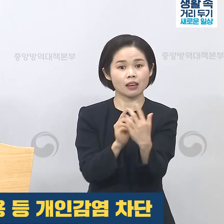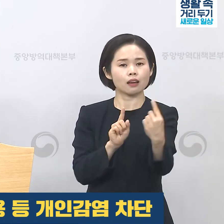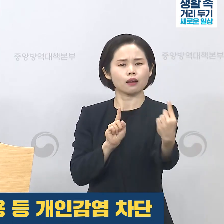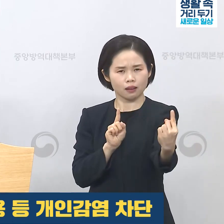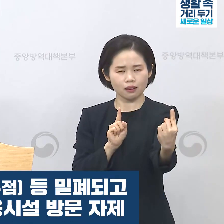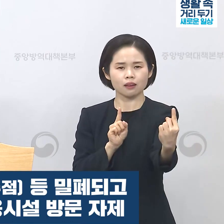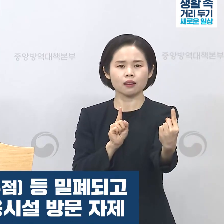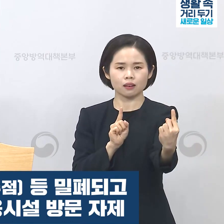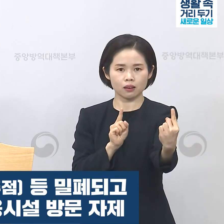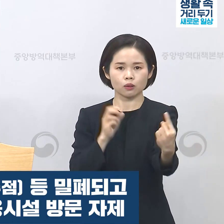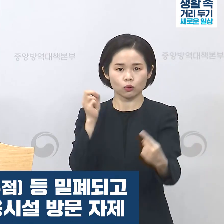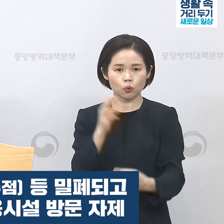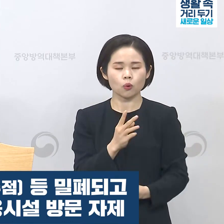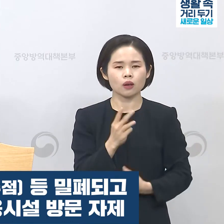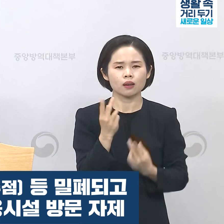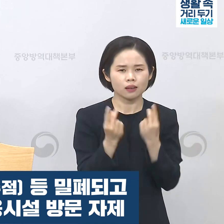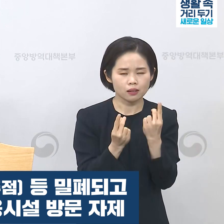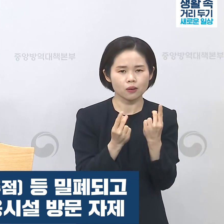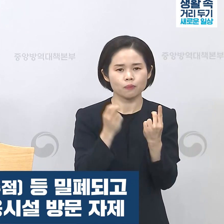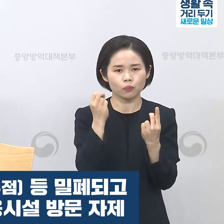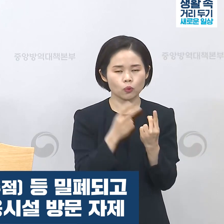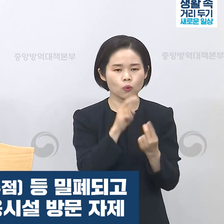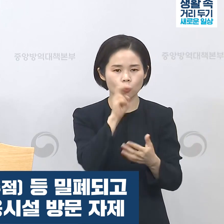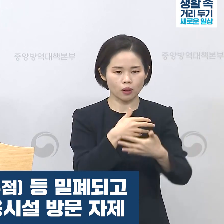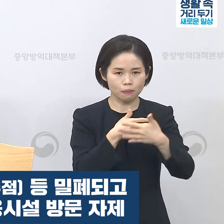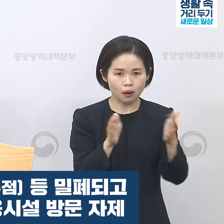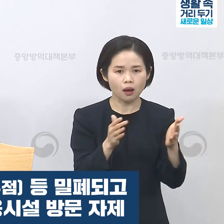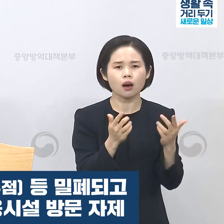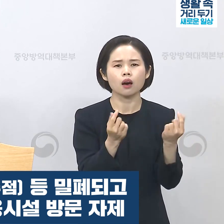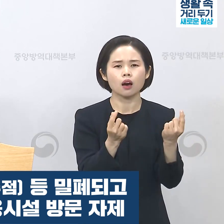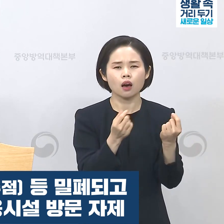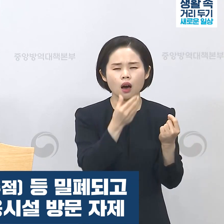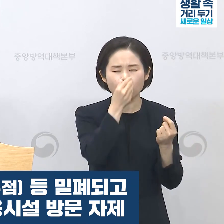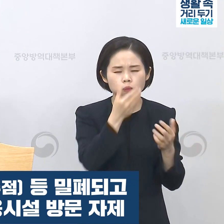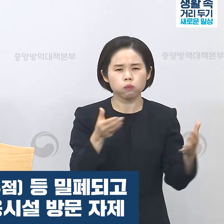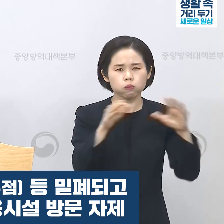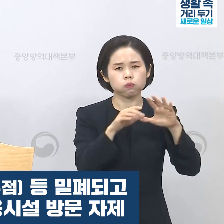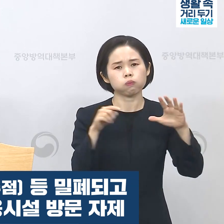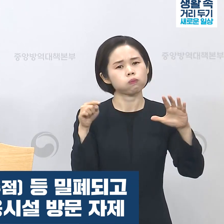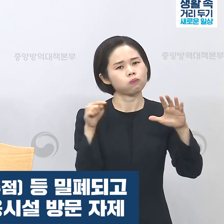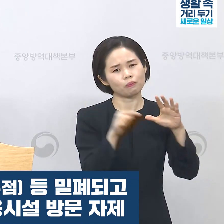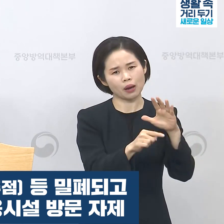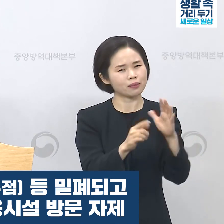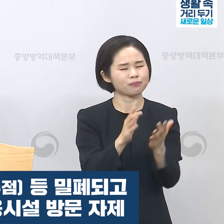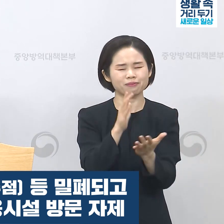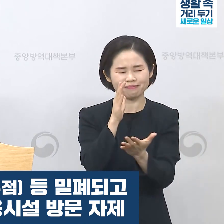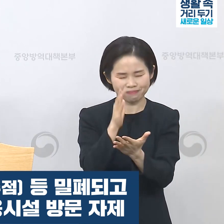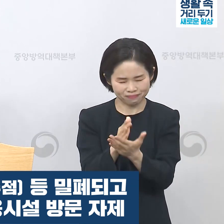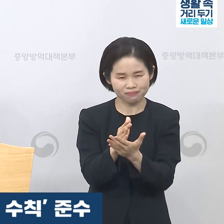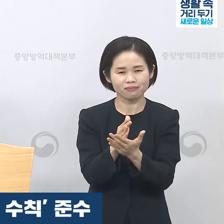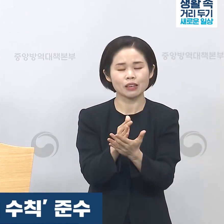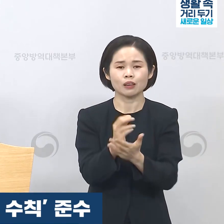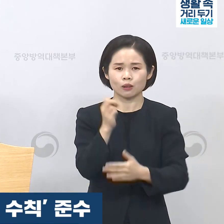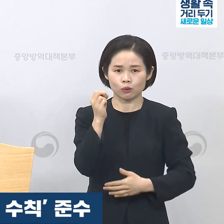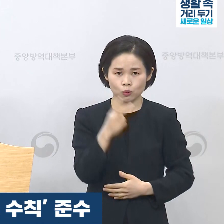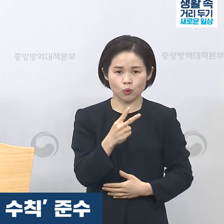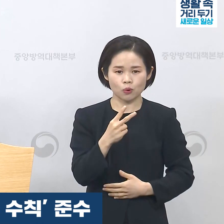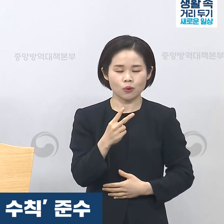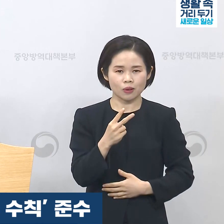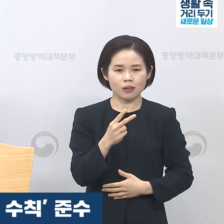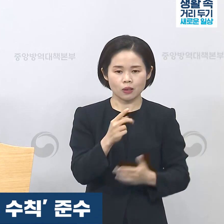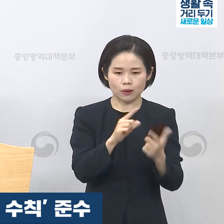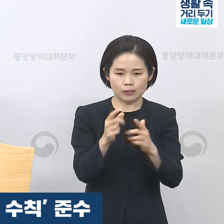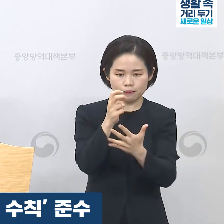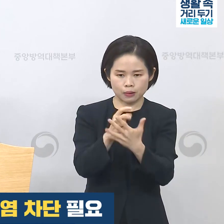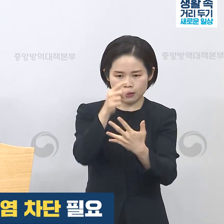주시고 클럽, 주점, 노래방 등 밀폐되고 밀집한 다중이용 시설의 이용 자제와 철저한